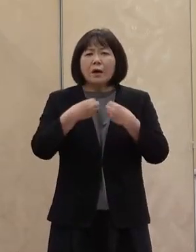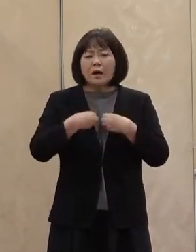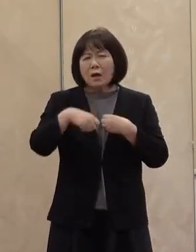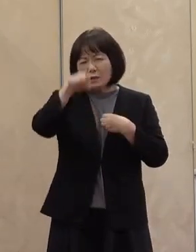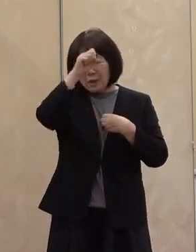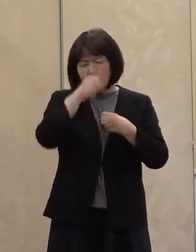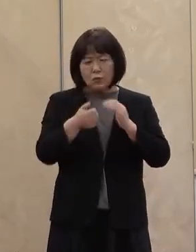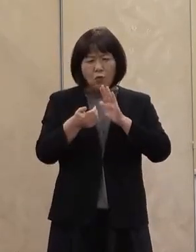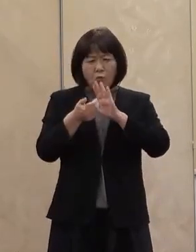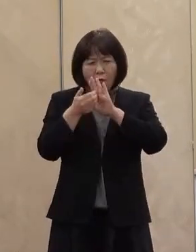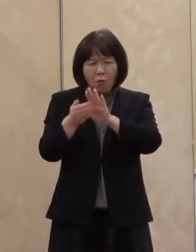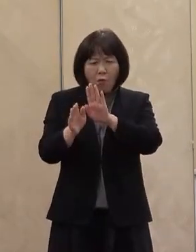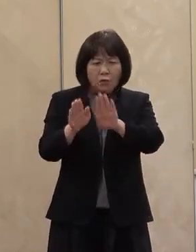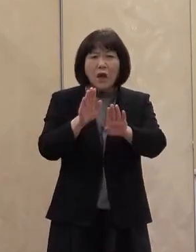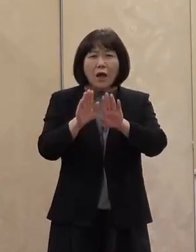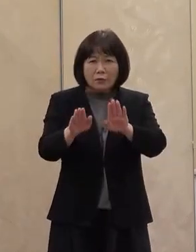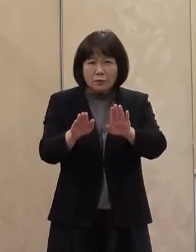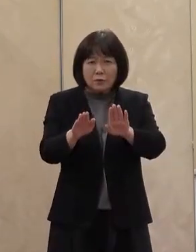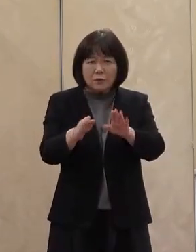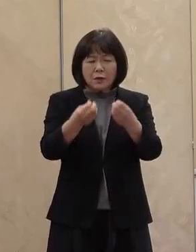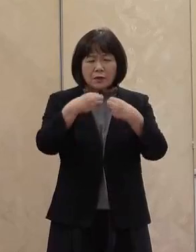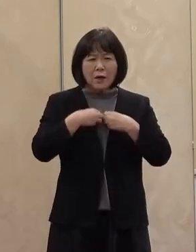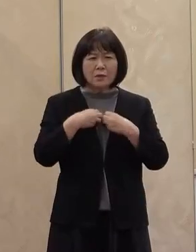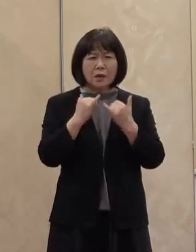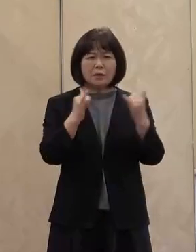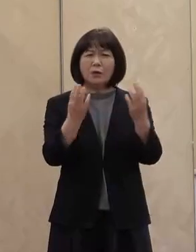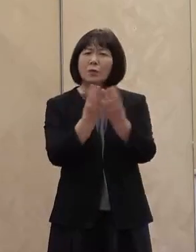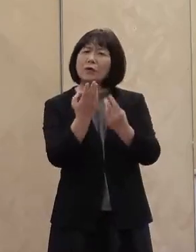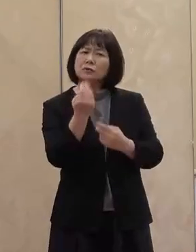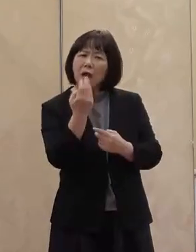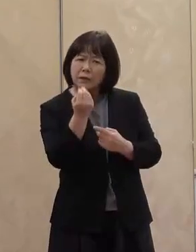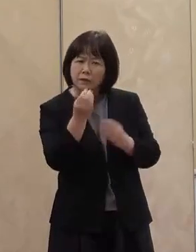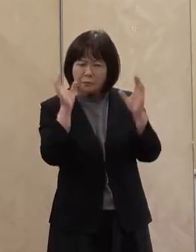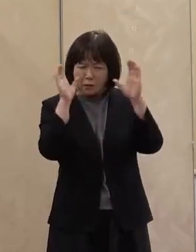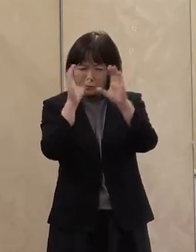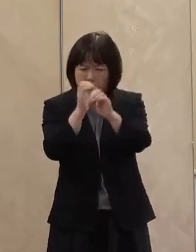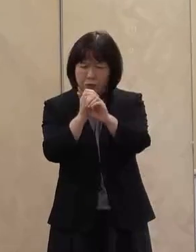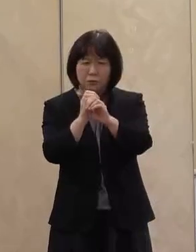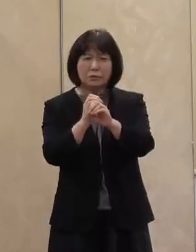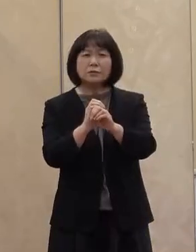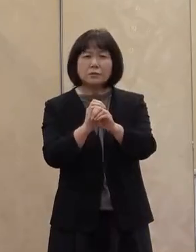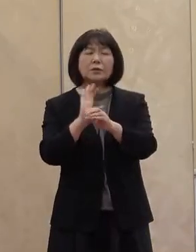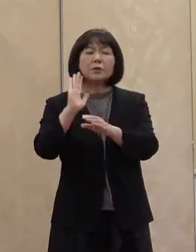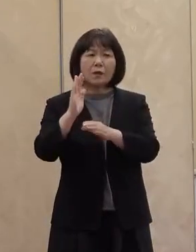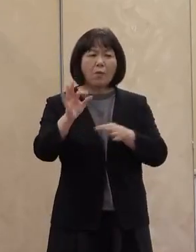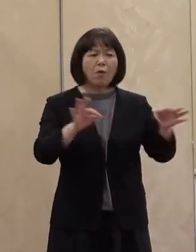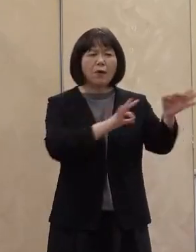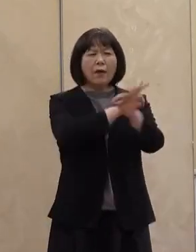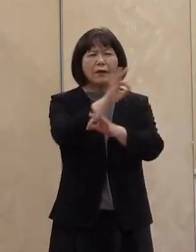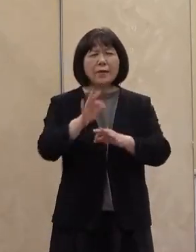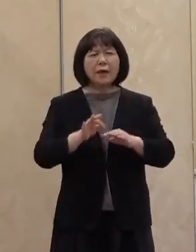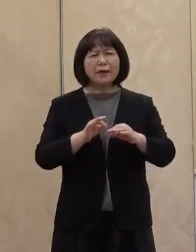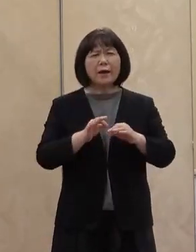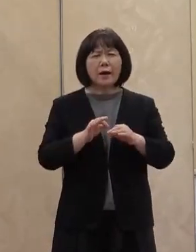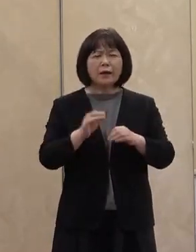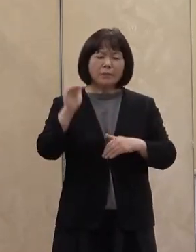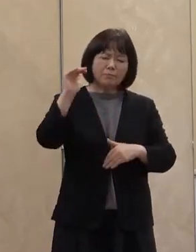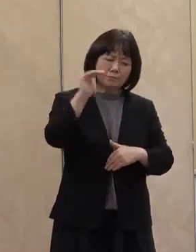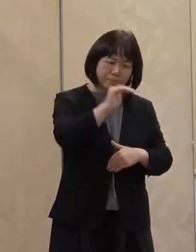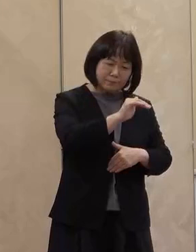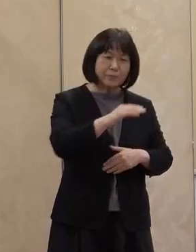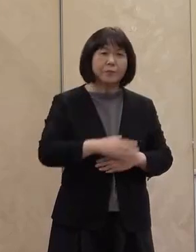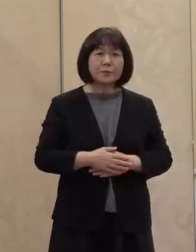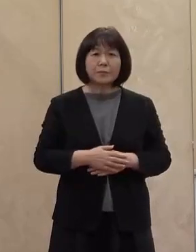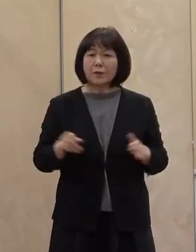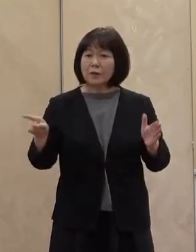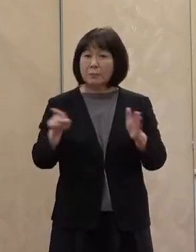を抑えるということ、感染症の数とかそういうところに目がいったりするんですけども、一方で経済がものすごく傷んでいると。で、これまでの間